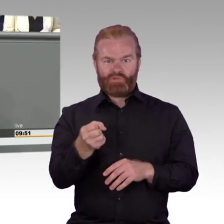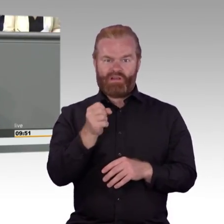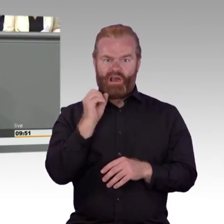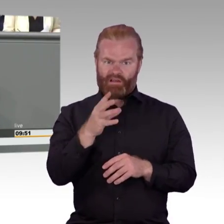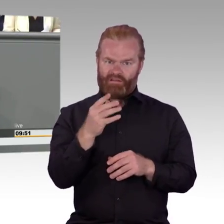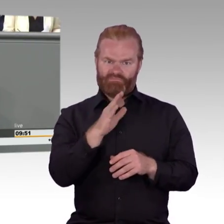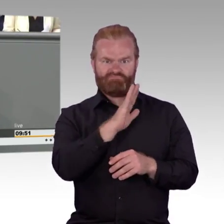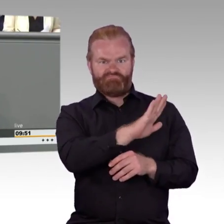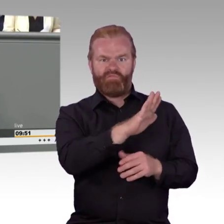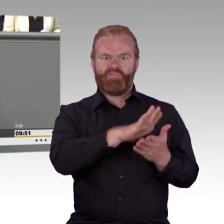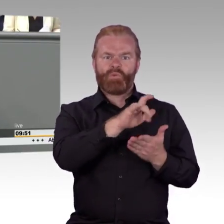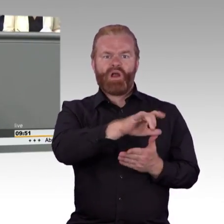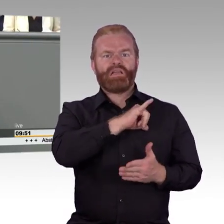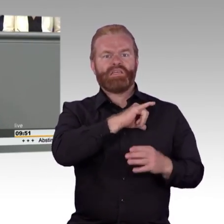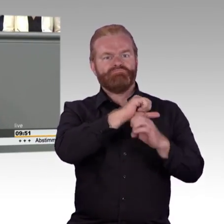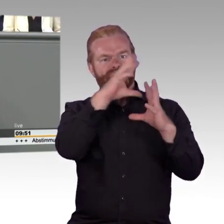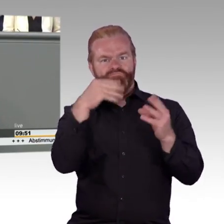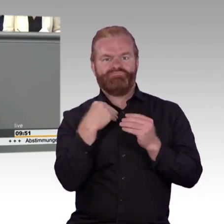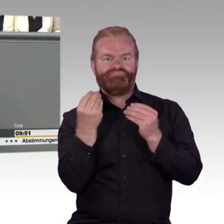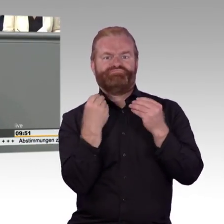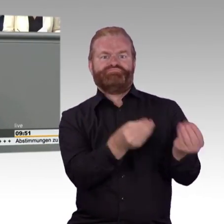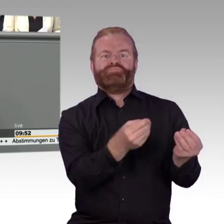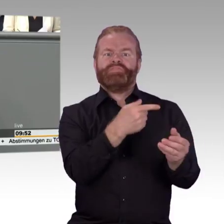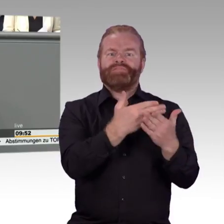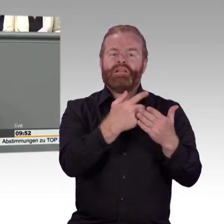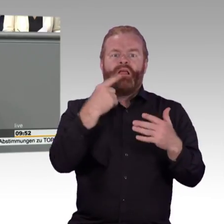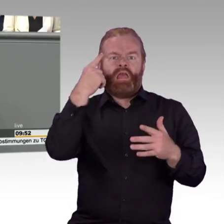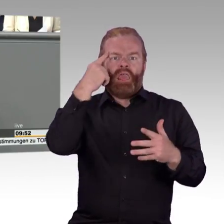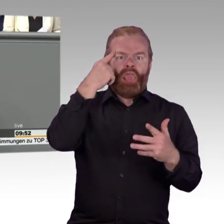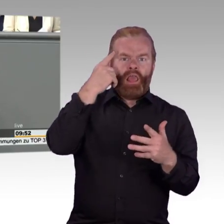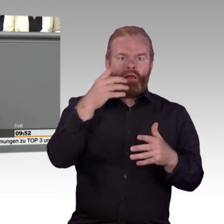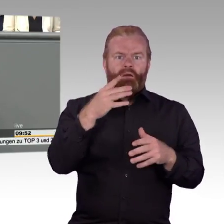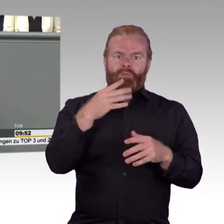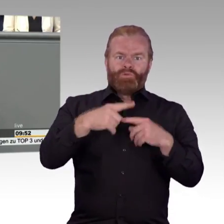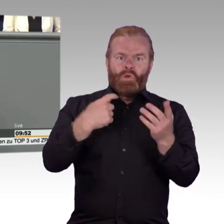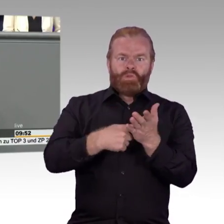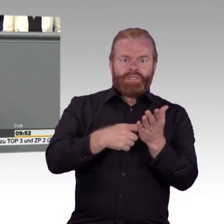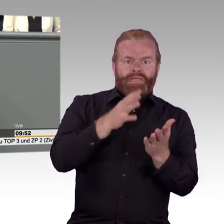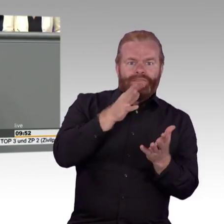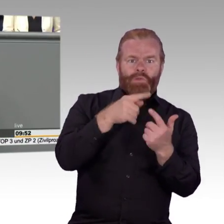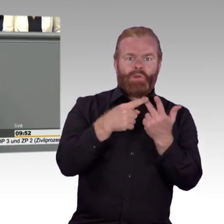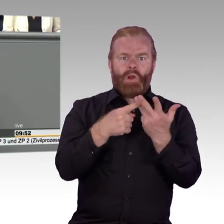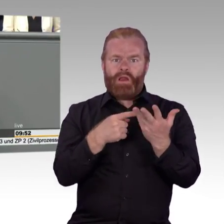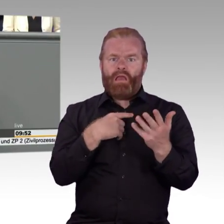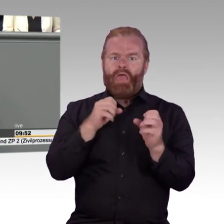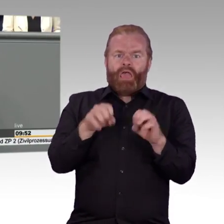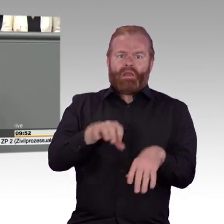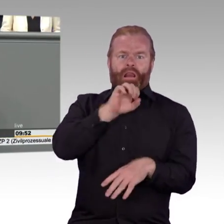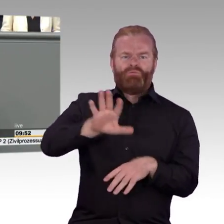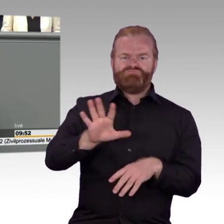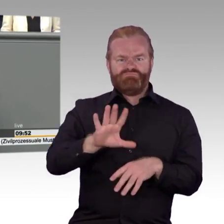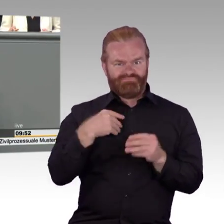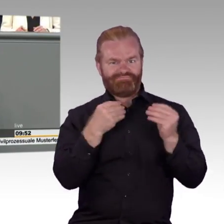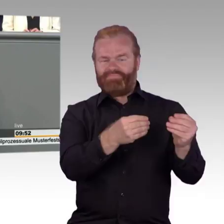ist, gleichgelagerte Sachverhalte in einem Musterverfahren klären zu lassen. Und es ist